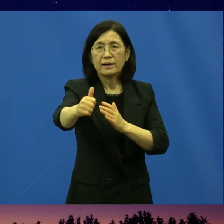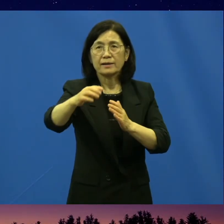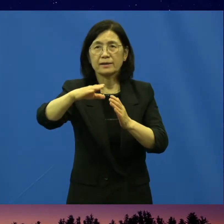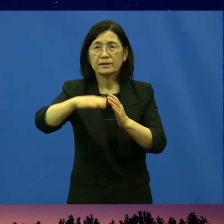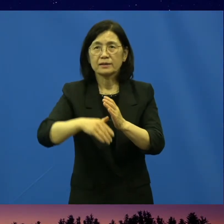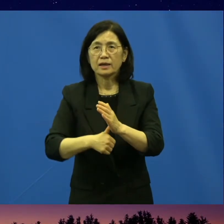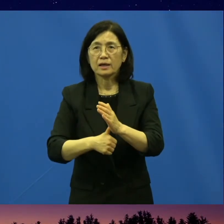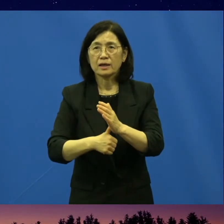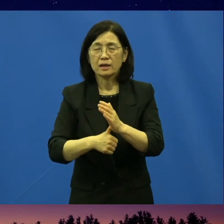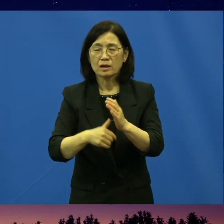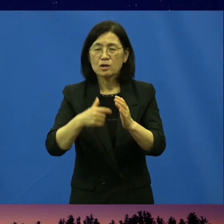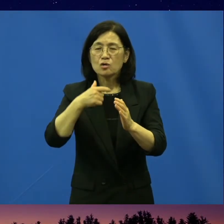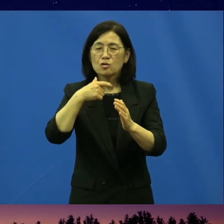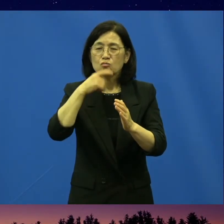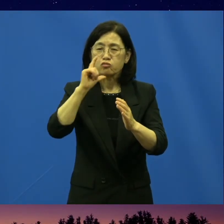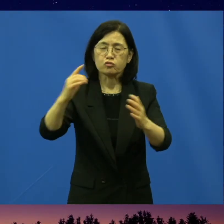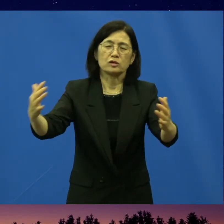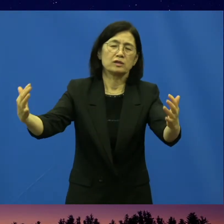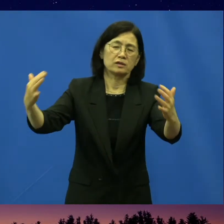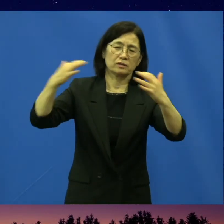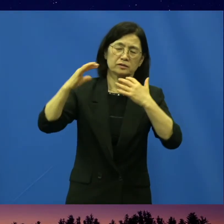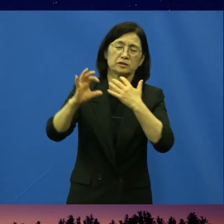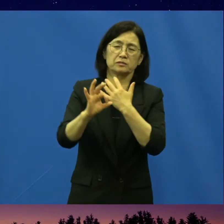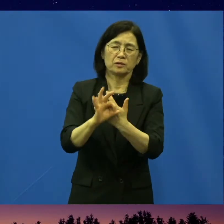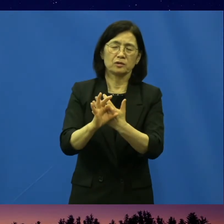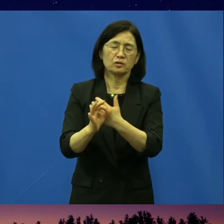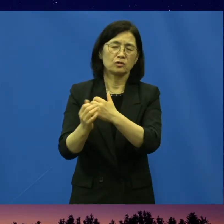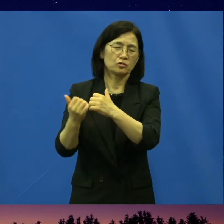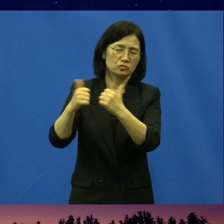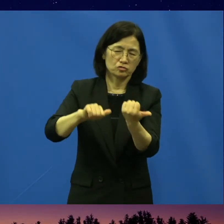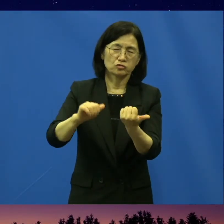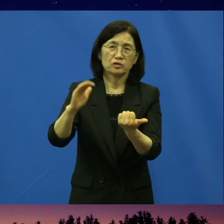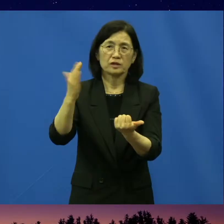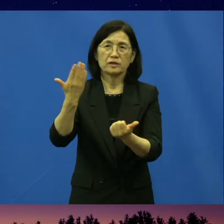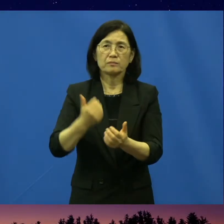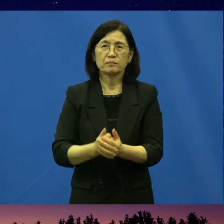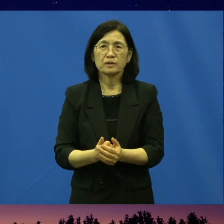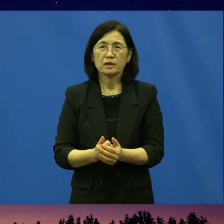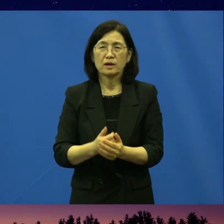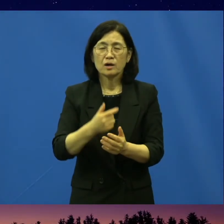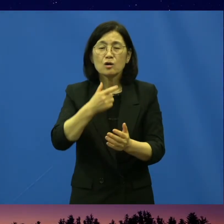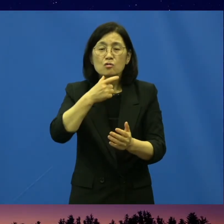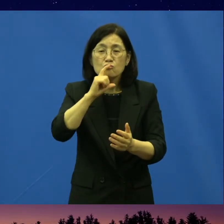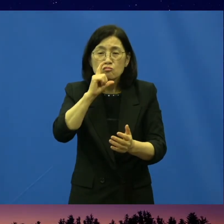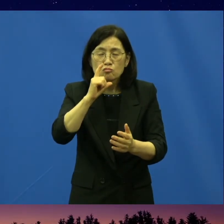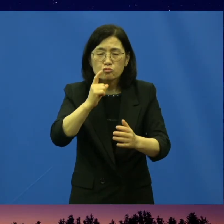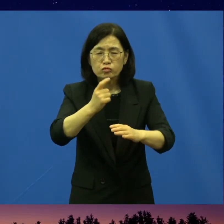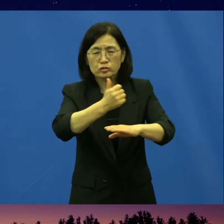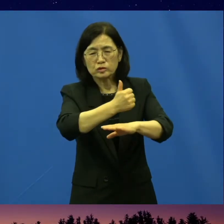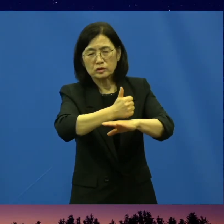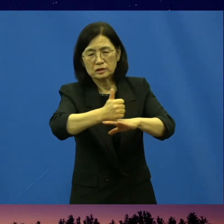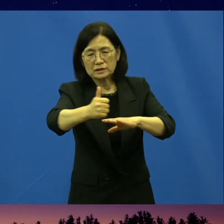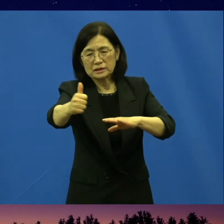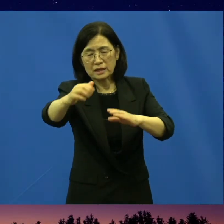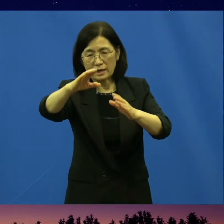물결이 덮치면 끝입니다. 근데 하나님이 무슨 약속을 해요? 물을 지날 때 내가 너와 함께 하겠다.